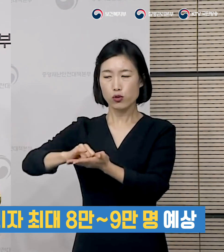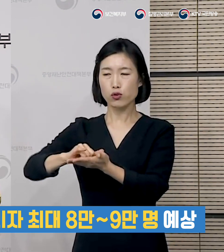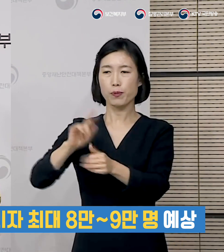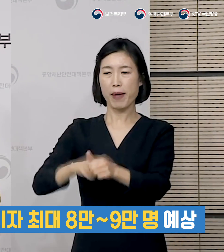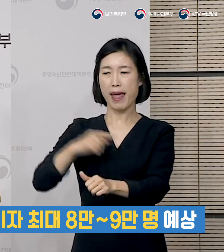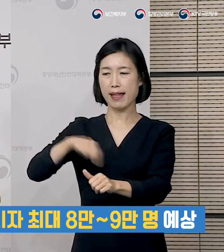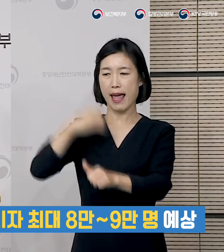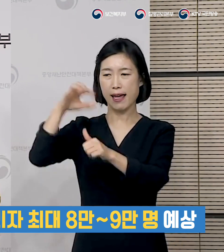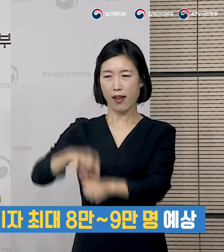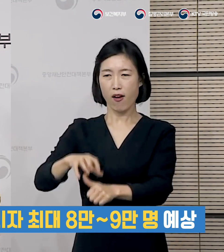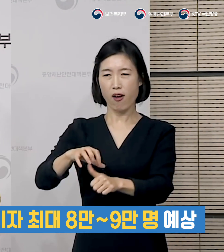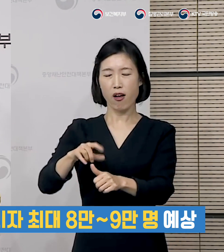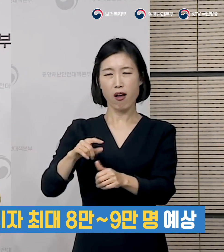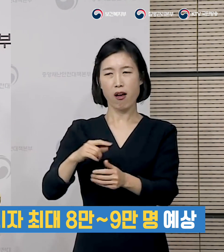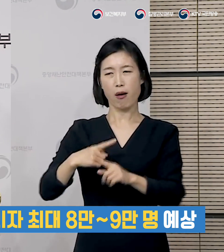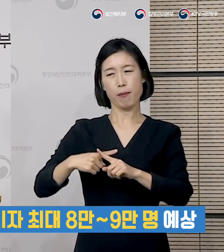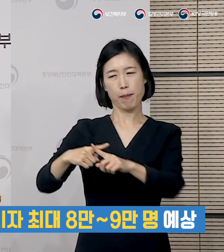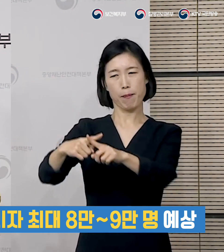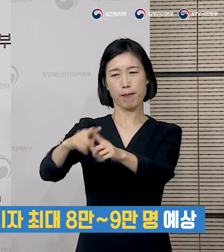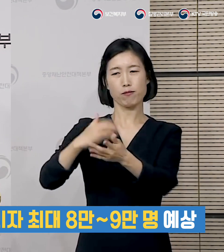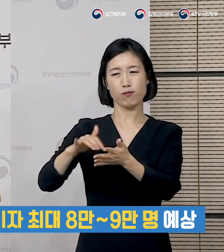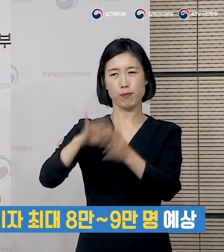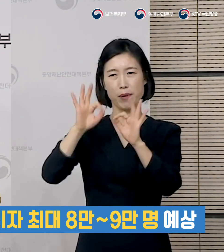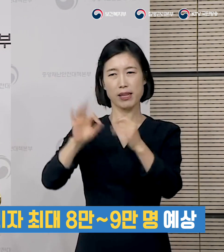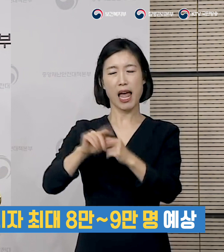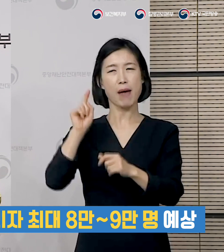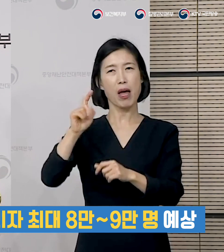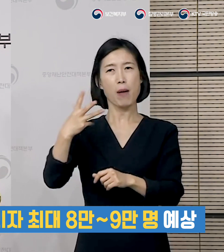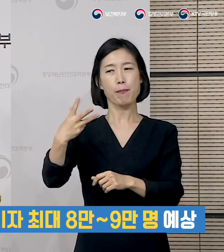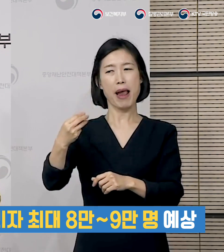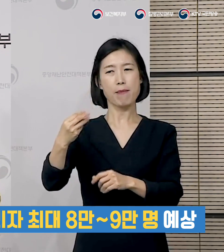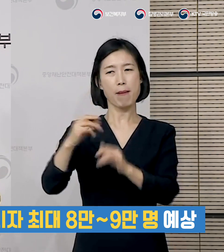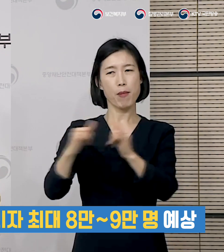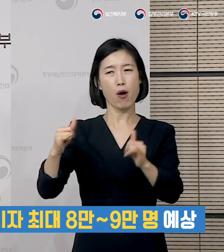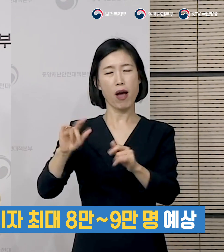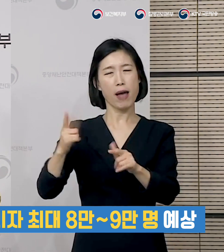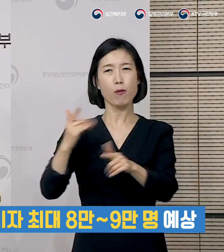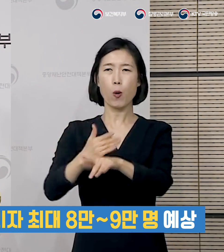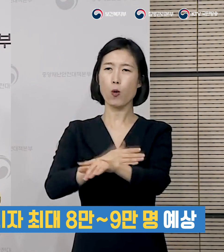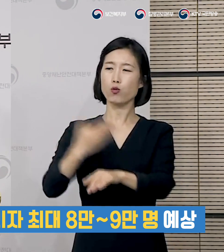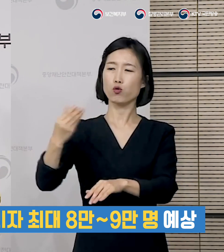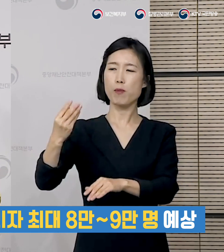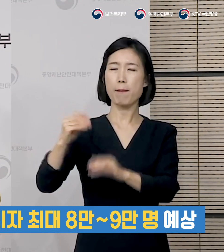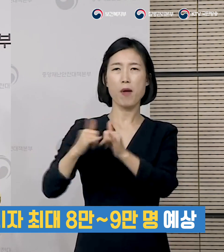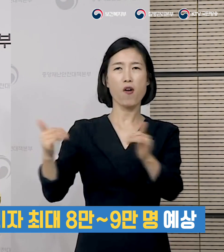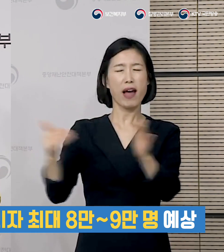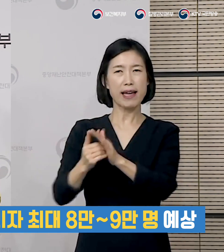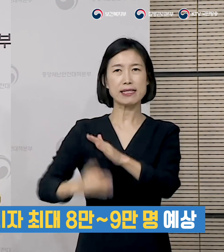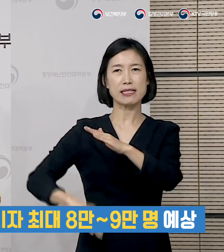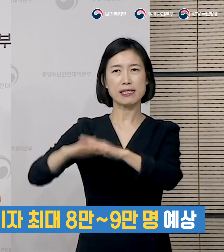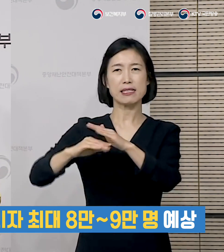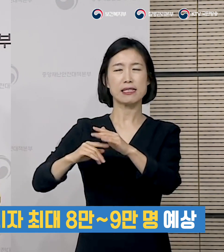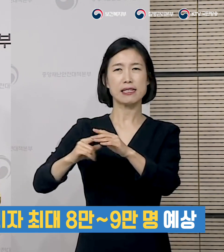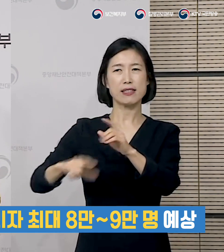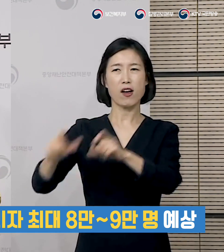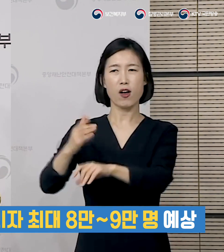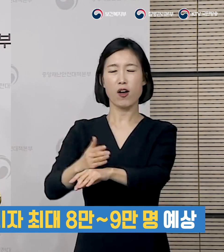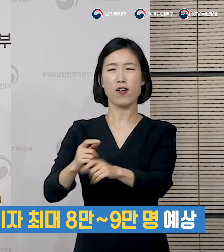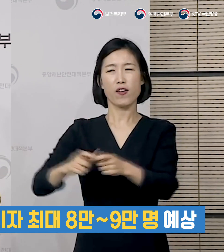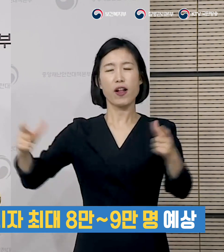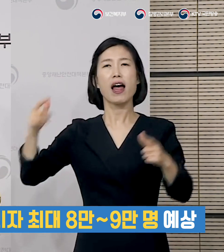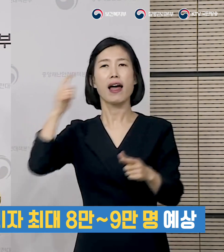자가격리자 수 증가 추이를 볼 때 한 8만에서 한 9만 명 정도까지 늘 걸로 일단은 보고